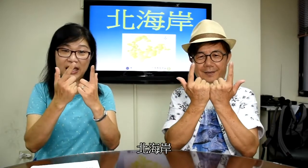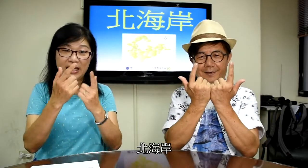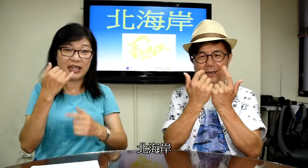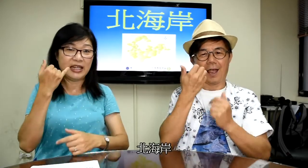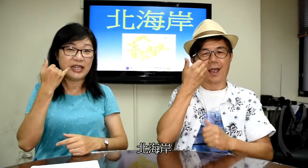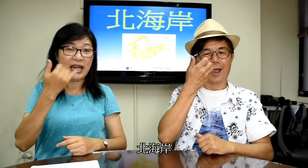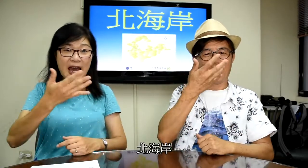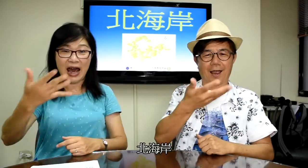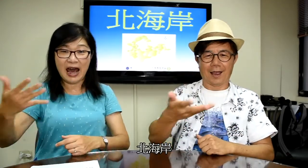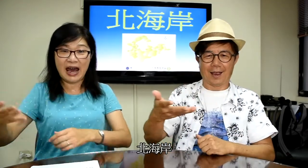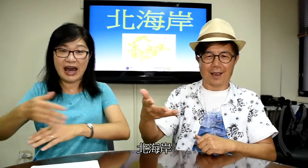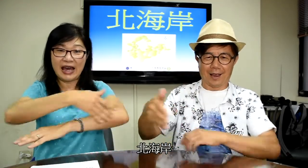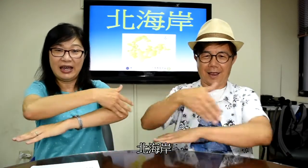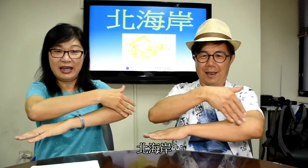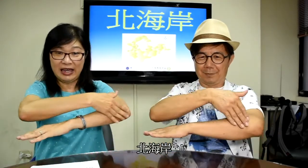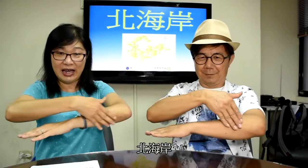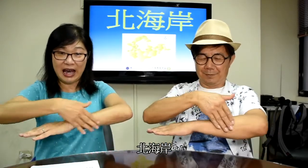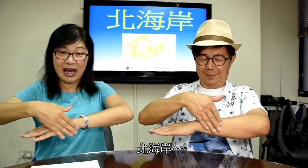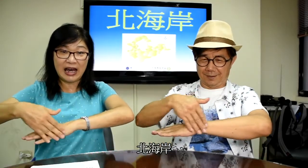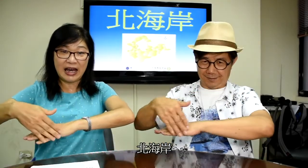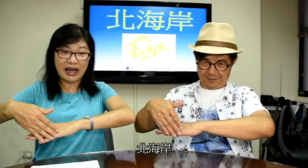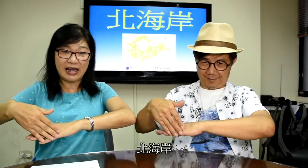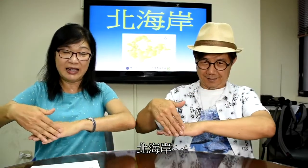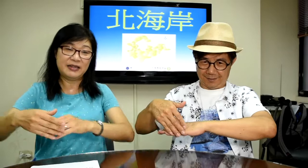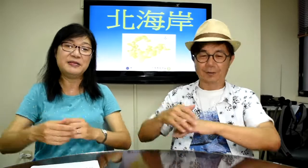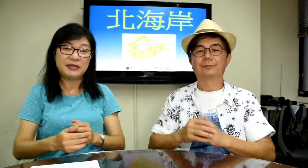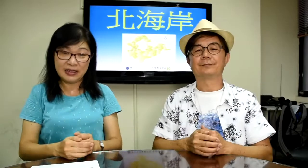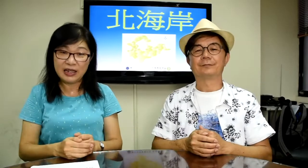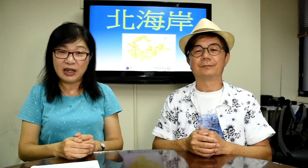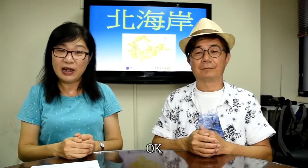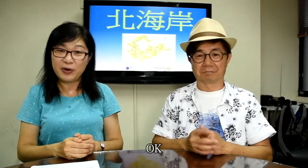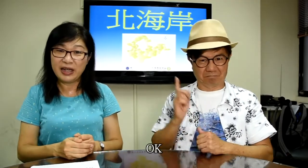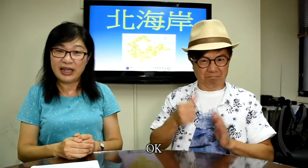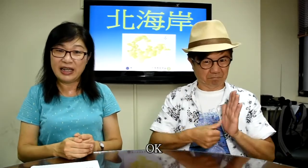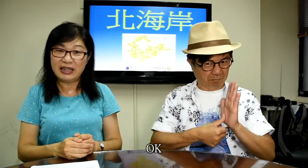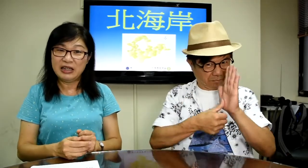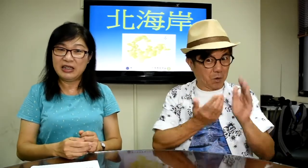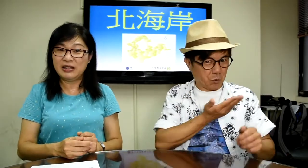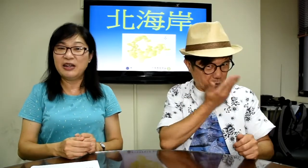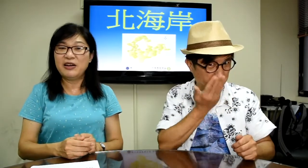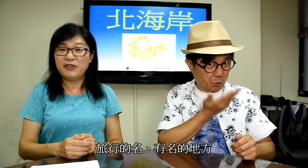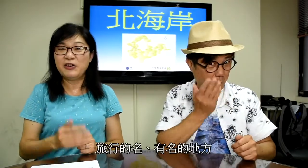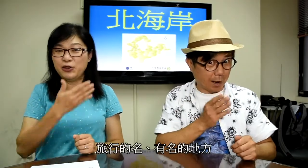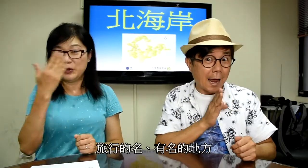北海岸。OK， 旅行